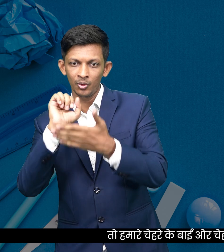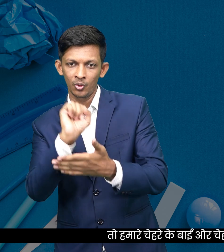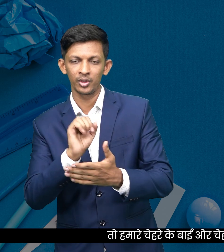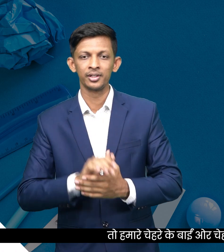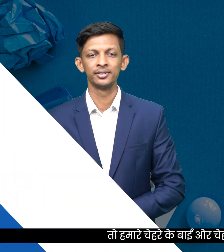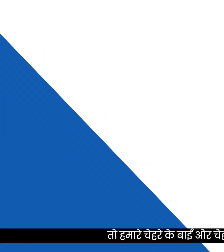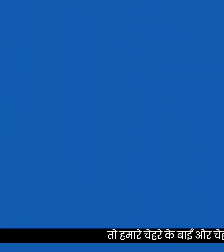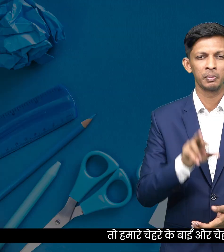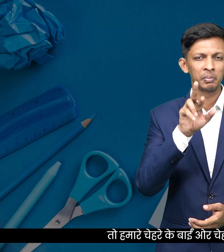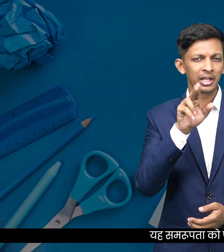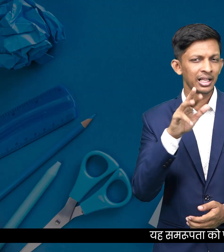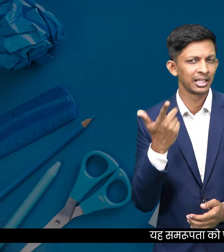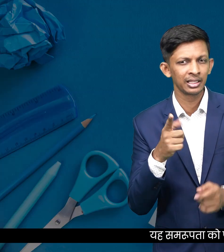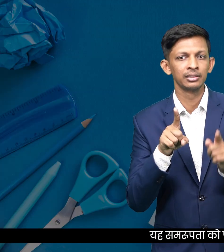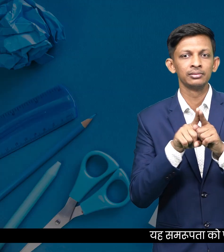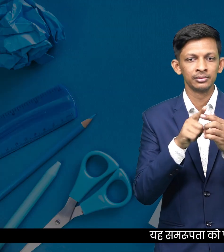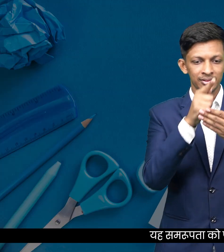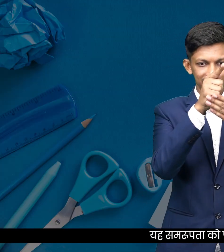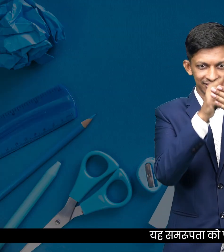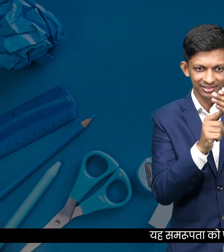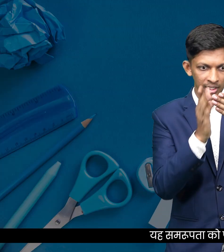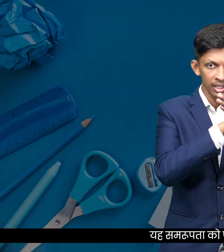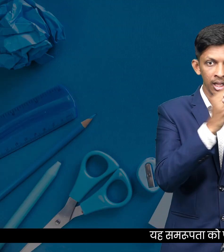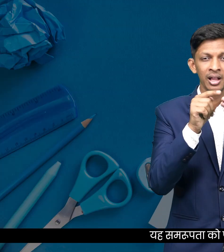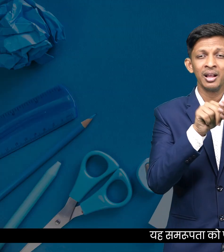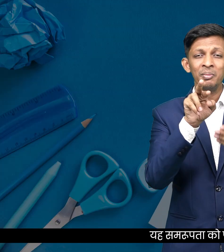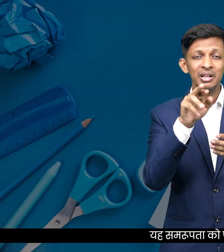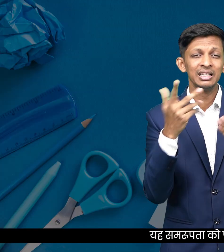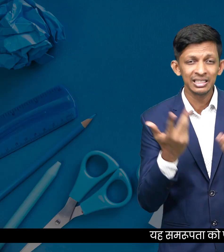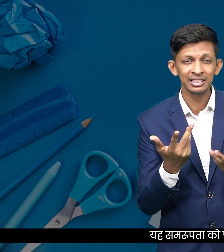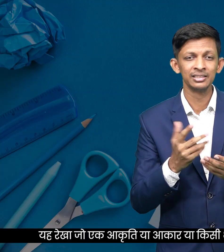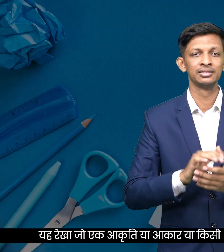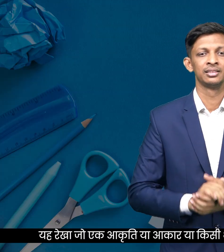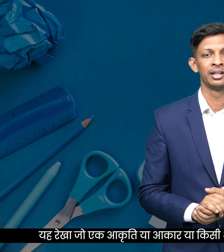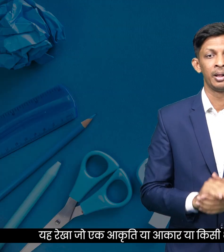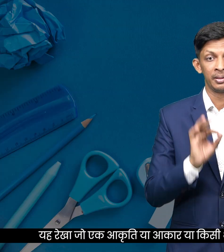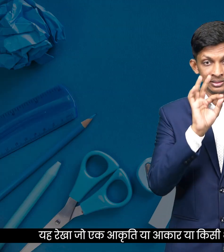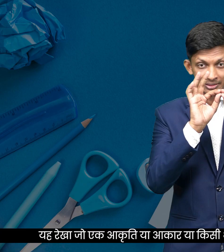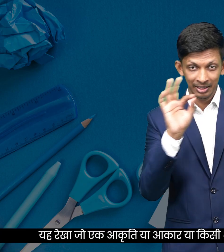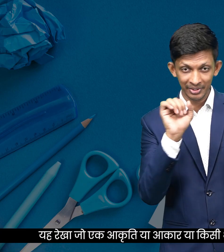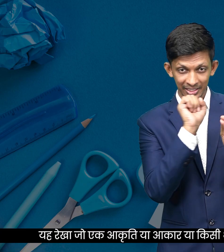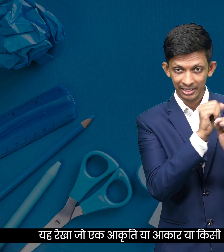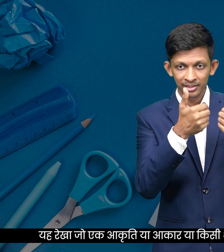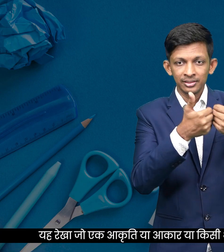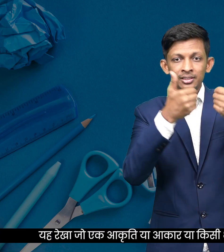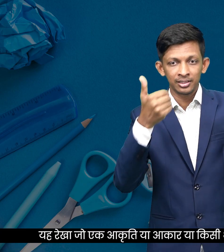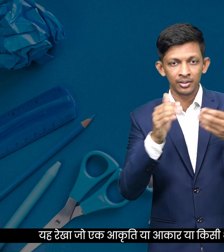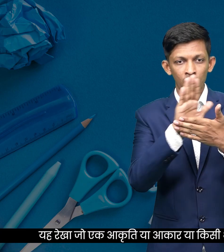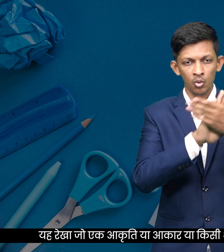हैं। यह समरूपता को परिभाषित करता है। यह रेखा जो एक आकृति या आकार